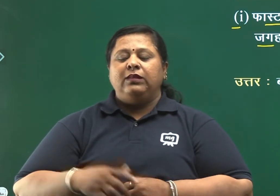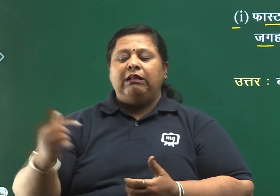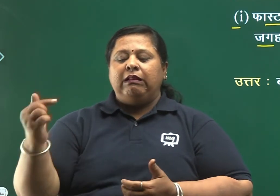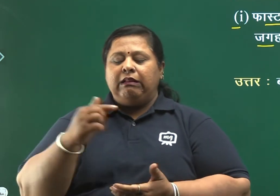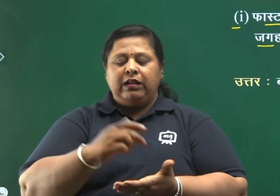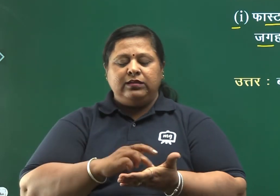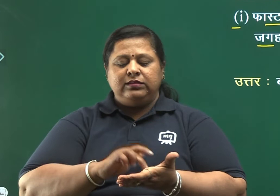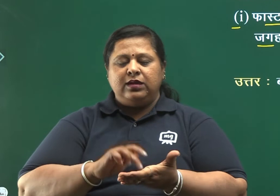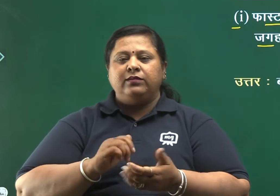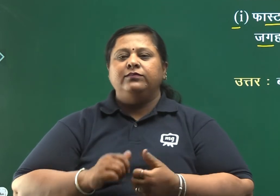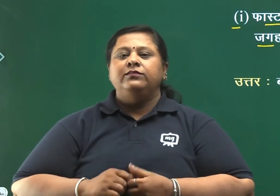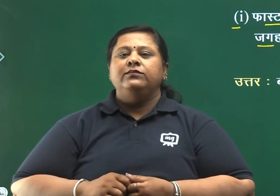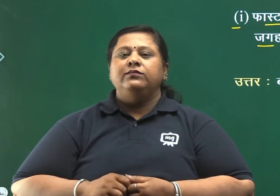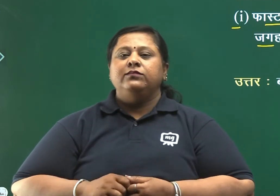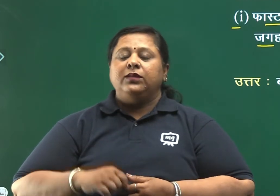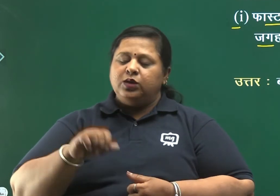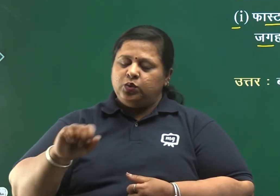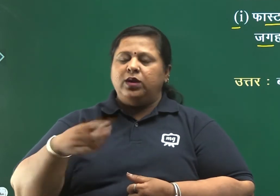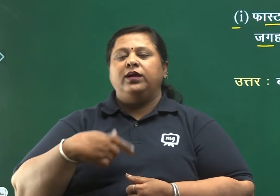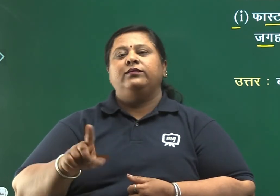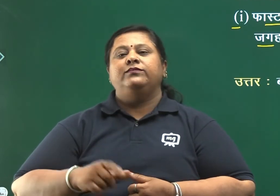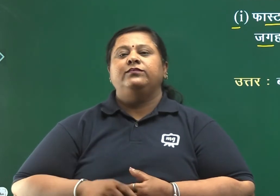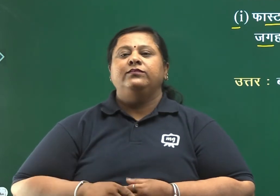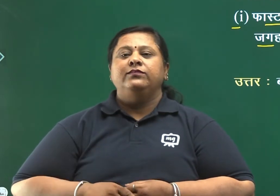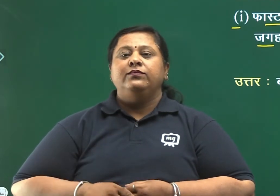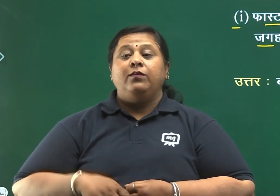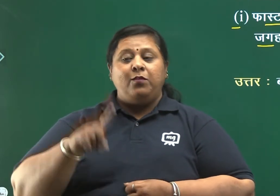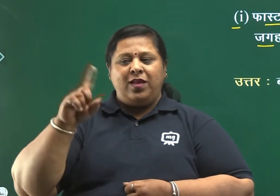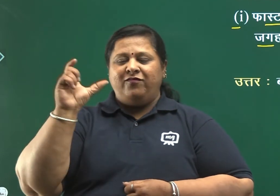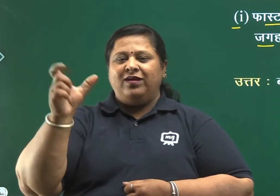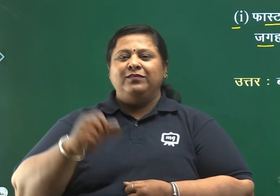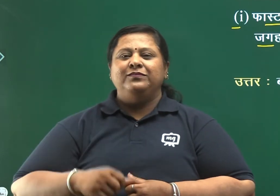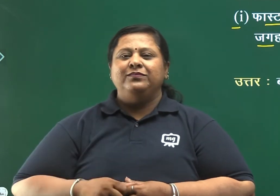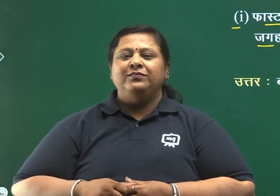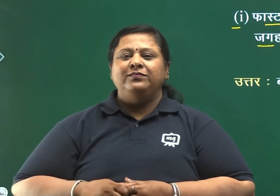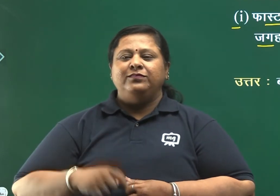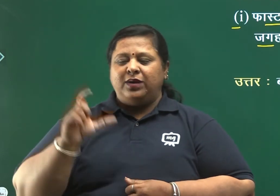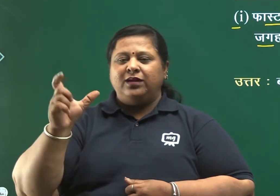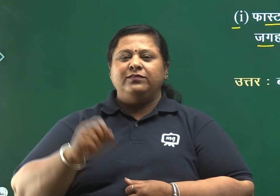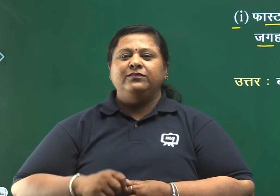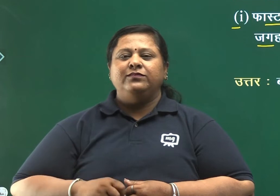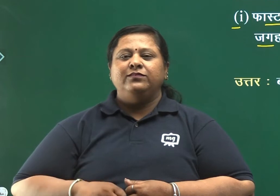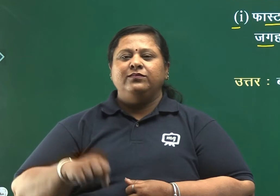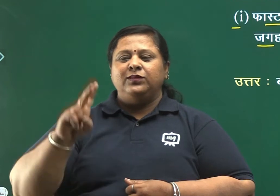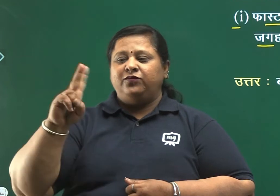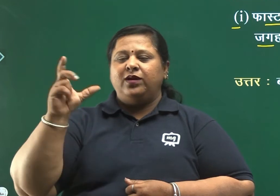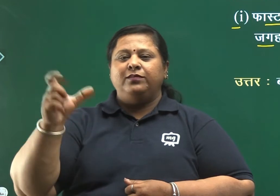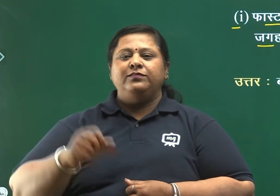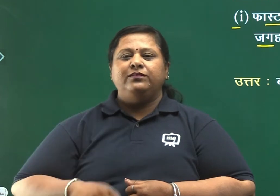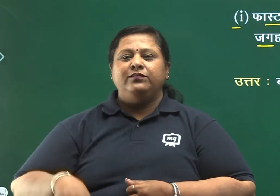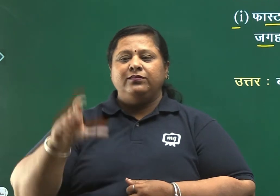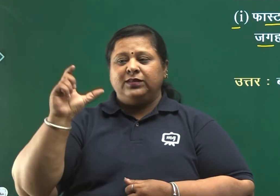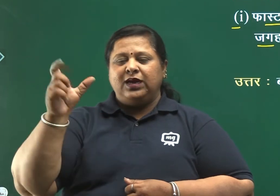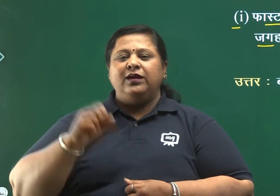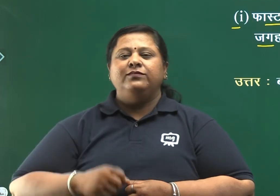रिक्त स्थान चुका है। पहला विकल्प बढ़ या दूसरा